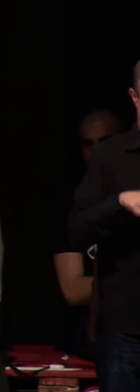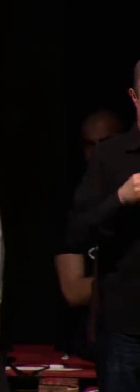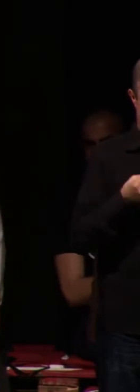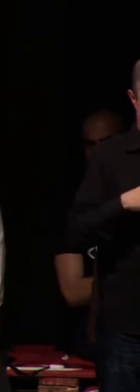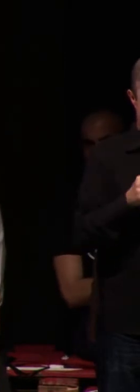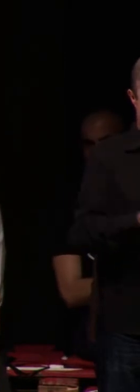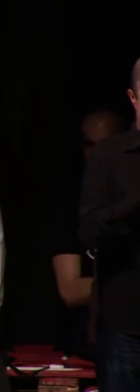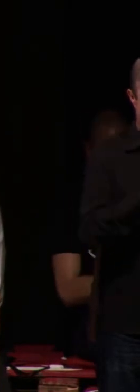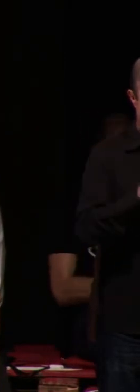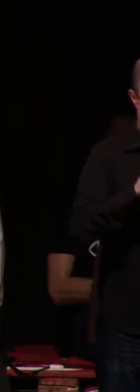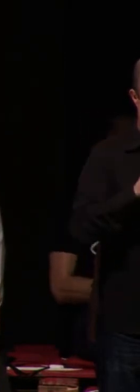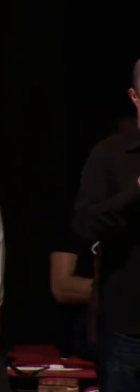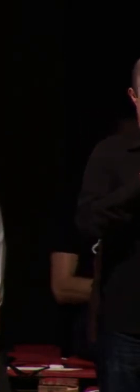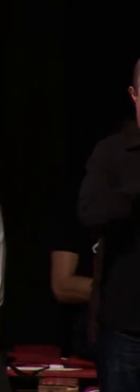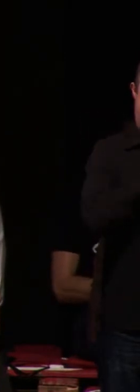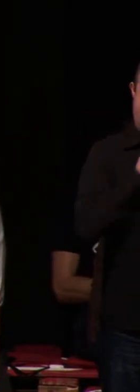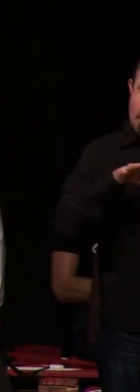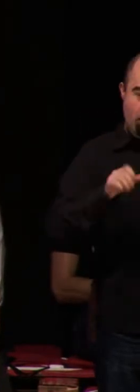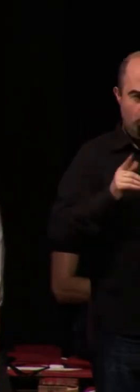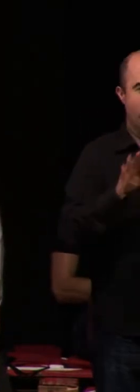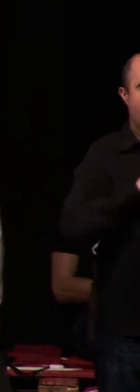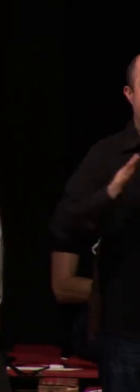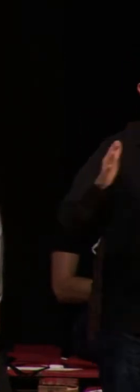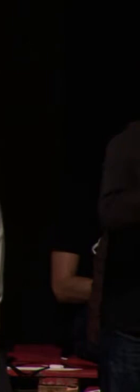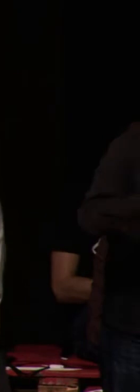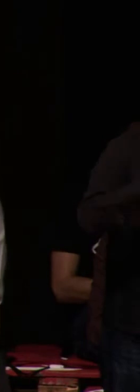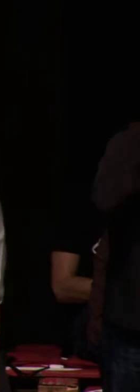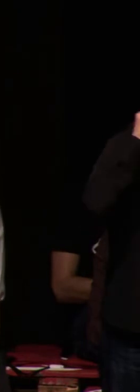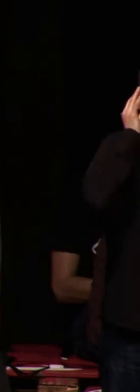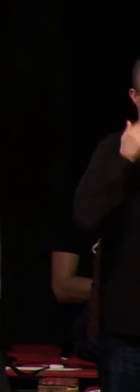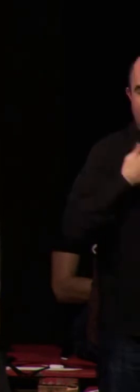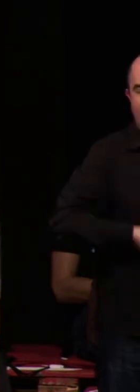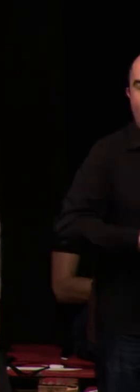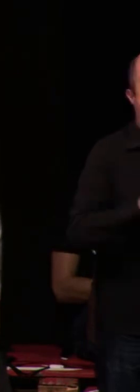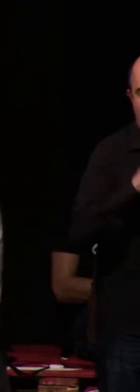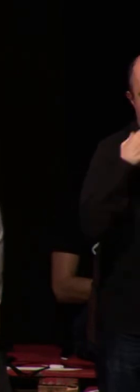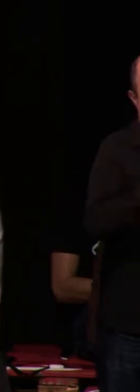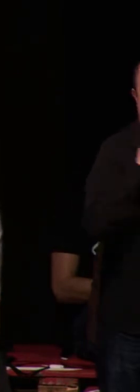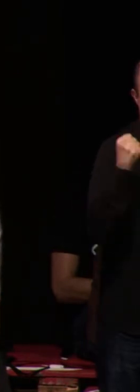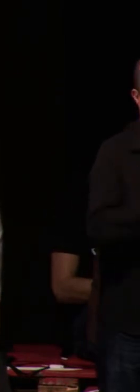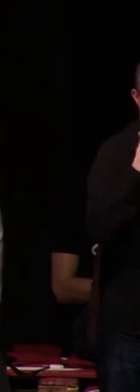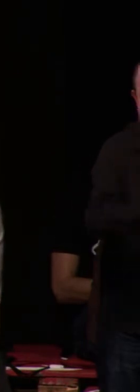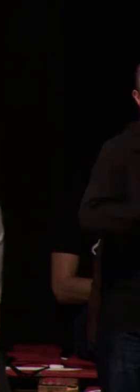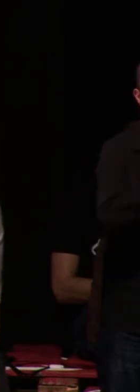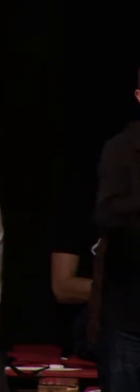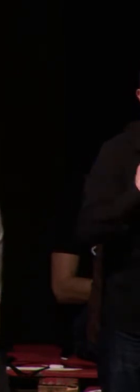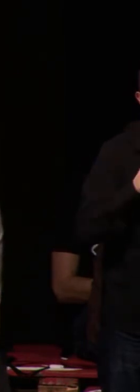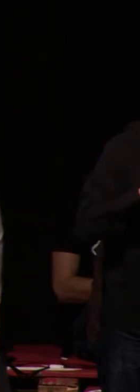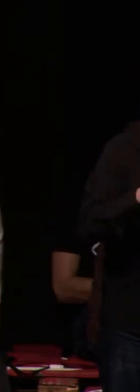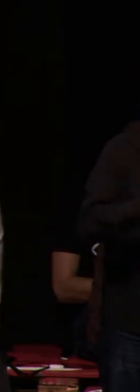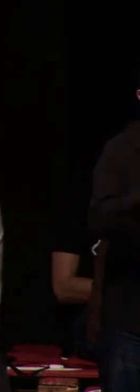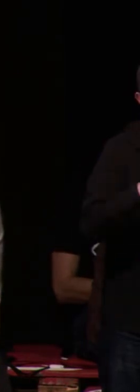Aquest procés no és de ningú, perquè simplement és de totes i tots. I cal seguir posant fil a l'agulla. Cal arbitrar i